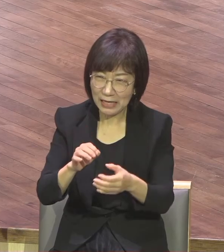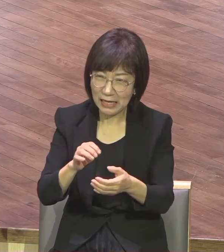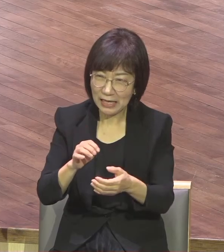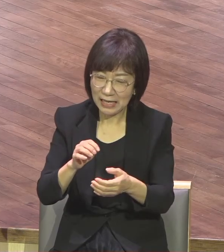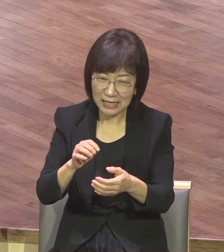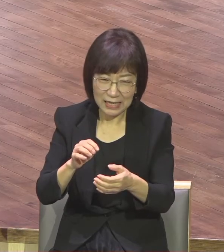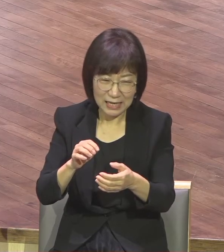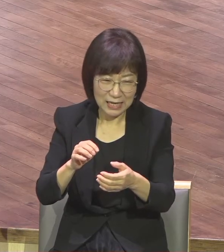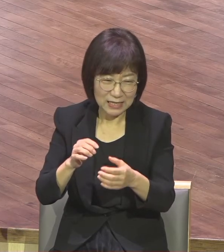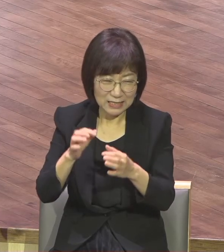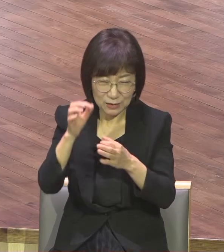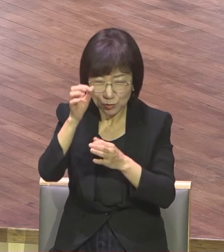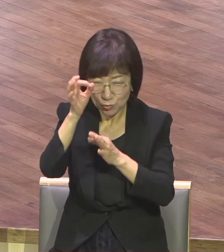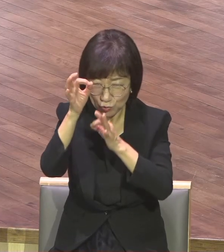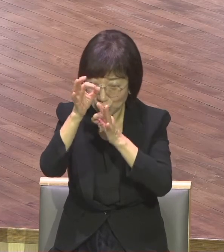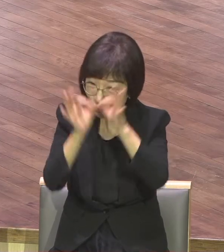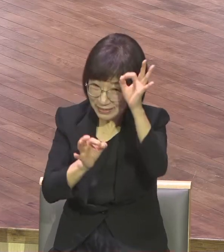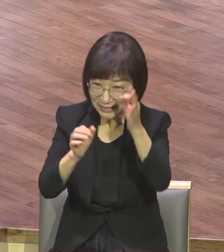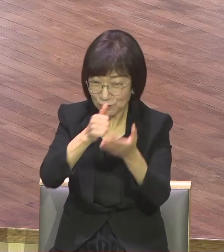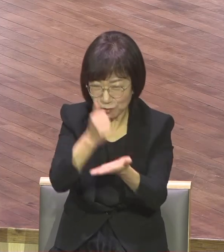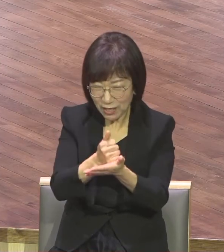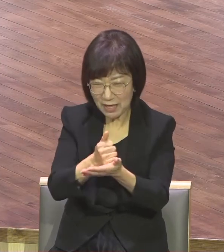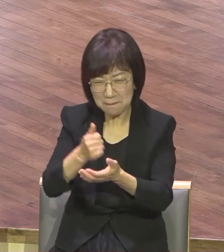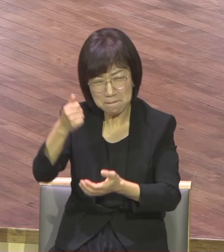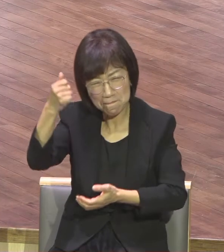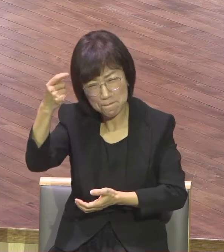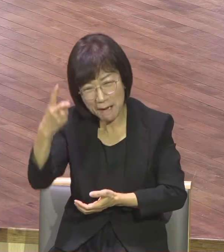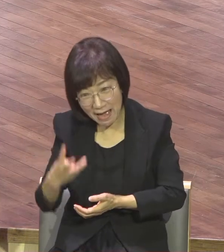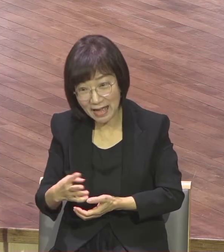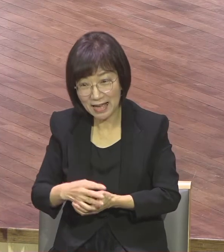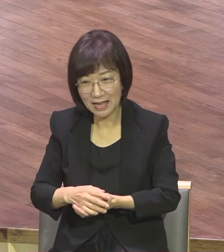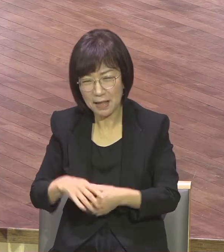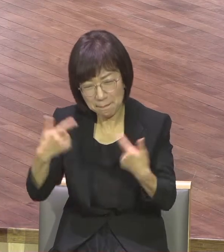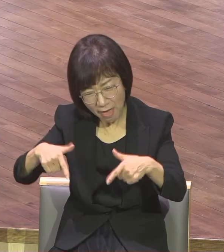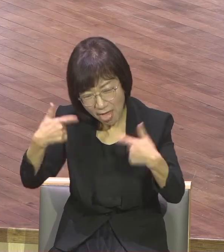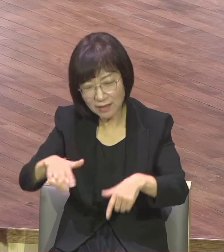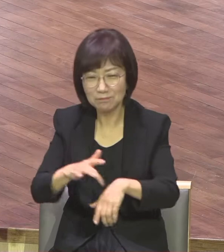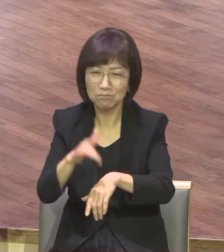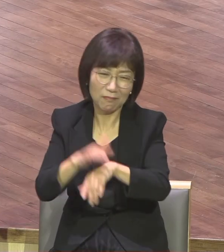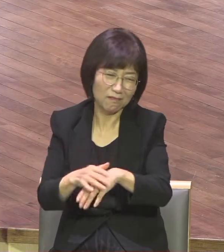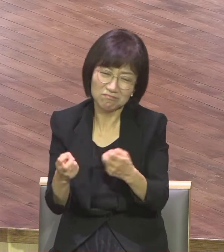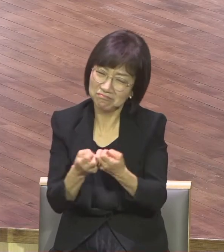감사하시 바랍니다. 감사는 기적을 낳기 때문에 치유가 되기 때문에